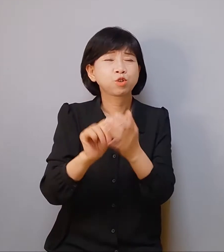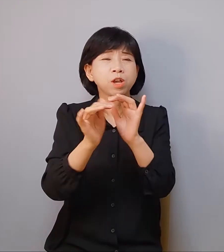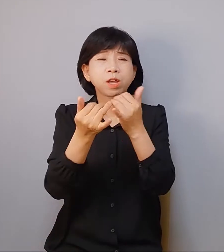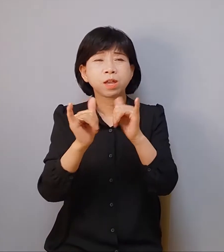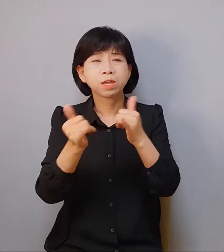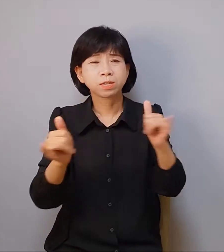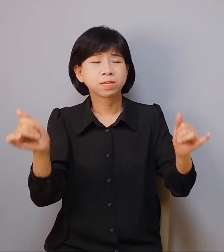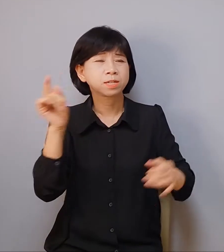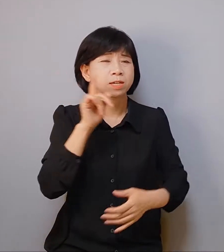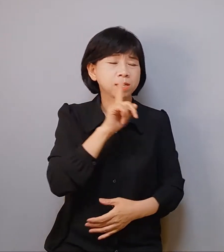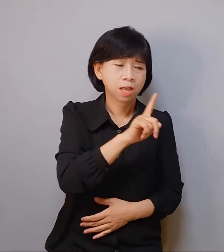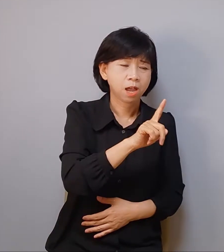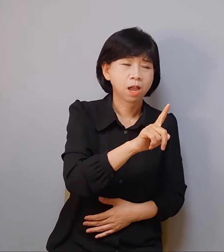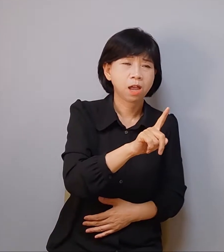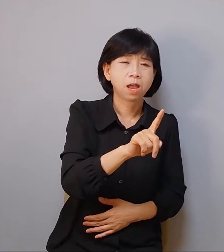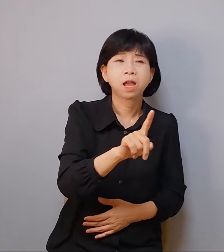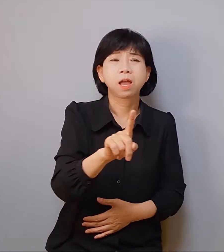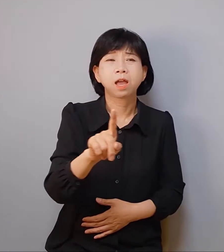잊을